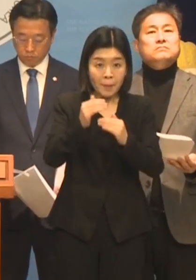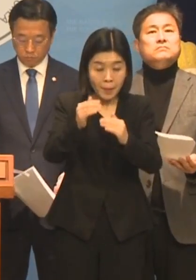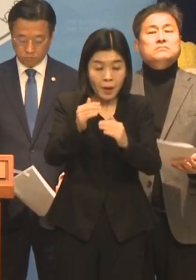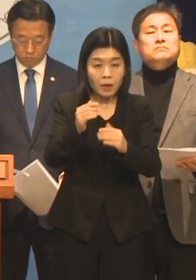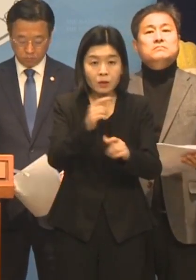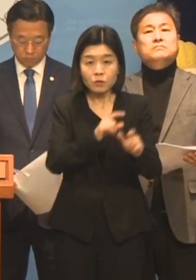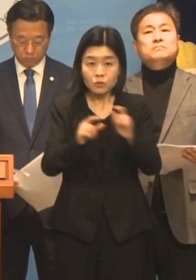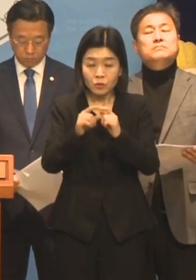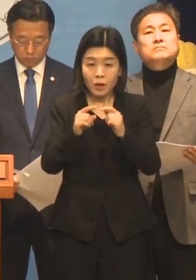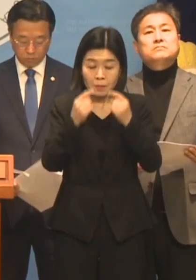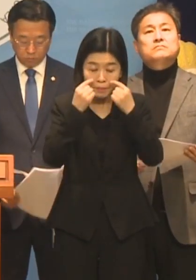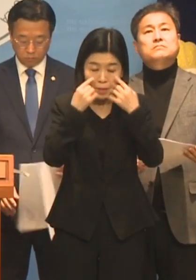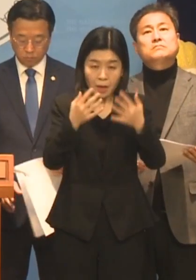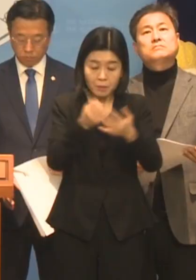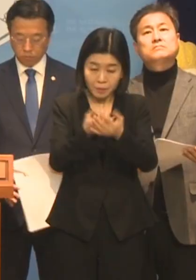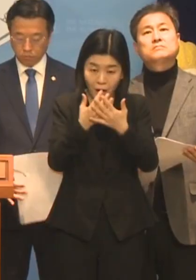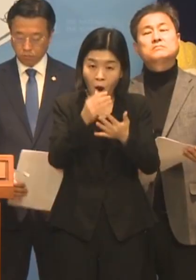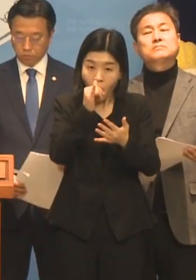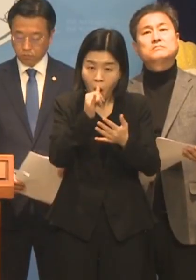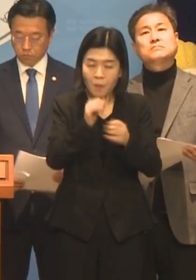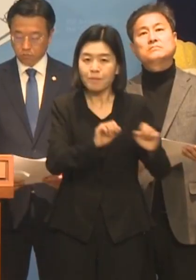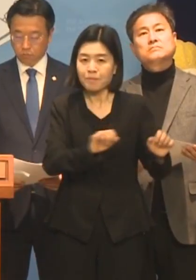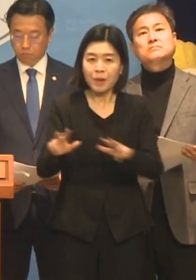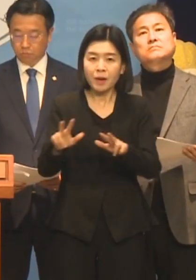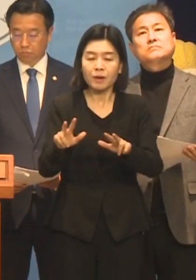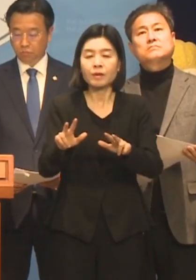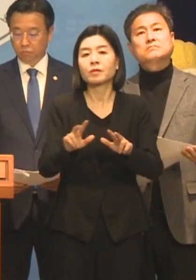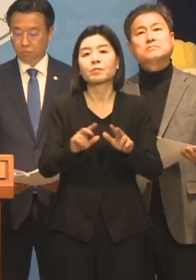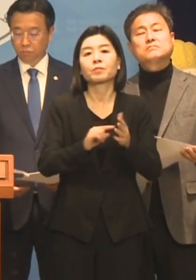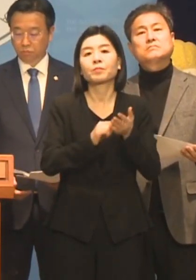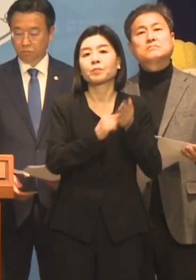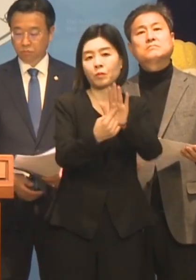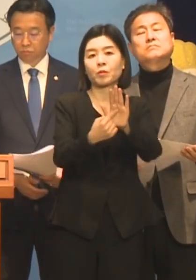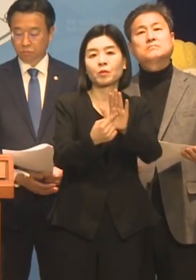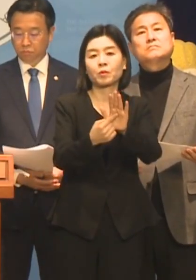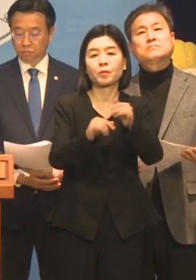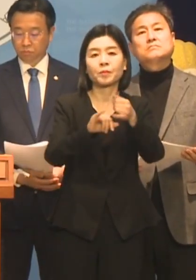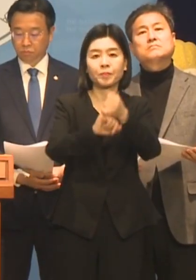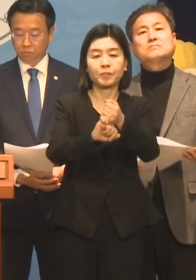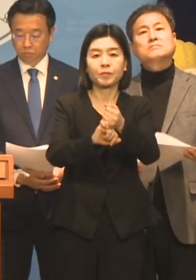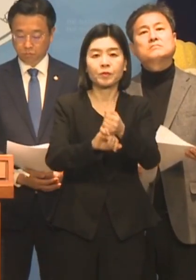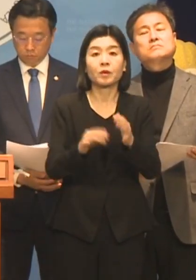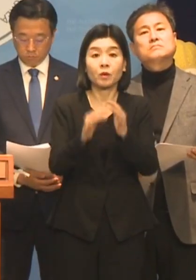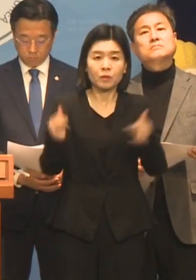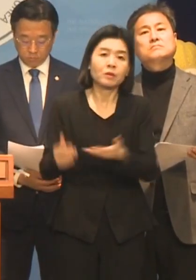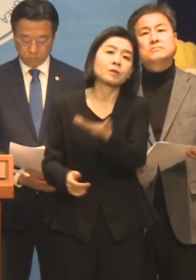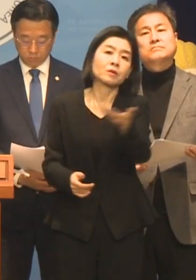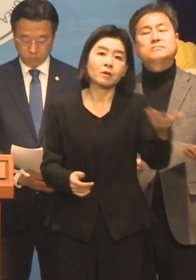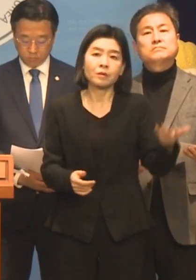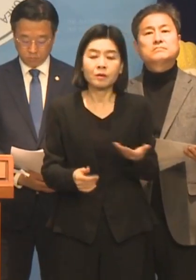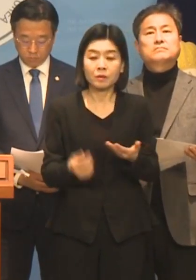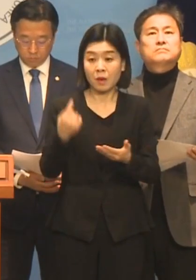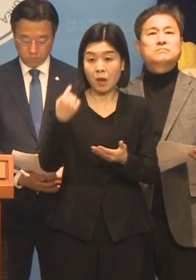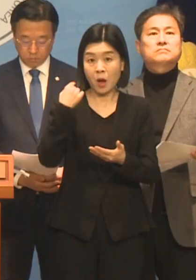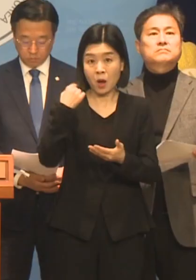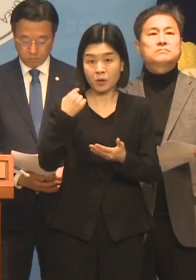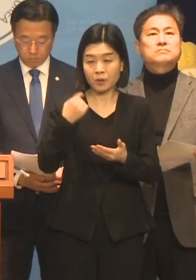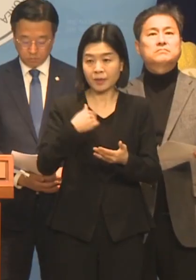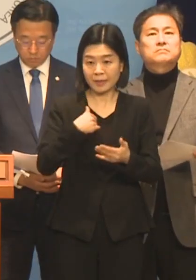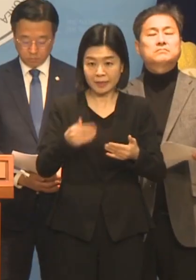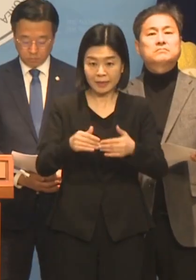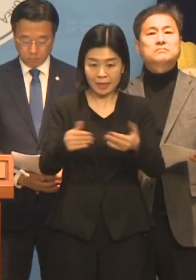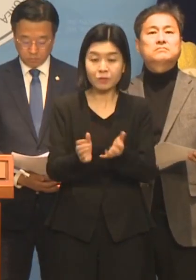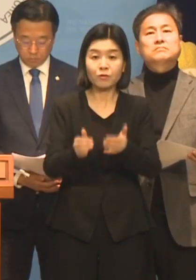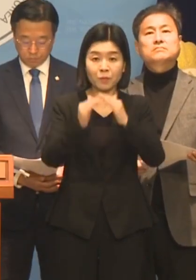있으면 오늘과 같이 즉시성 있게 국민들께 보고드리겠습니다. 국민 여러분, 어제 출범식에서 발표인